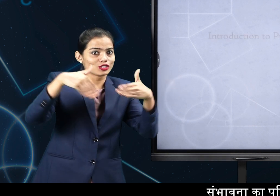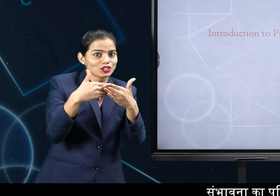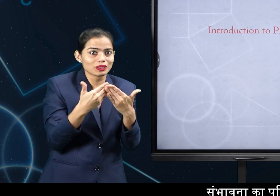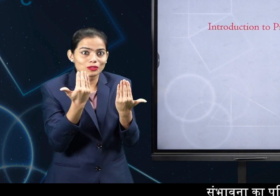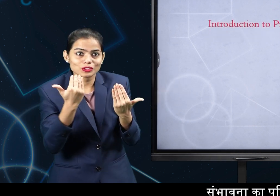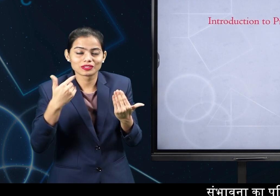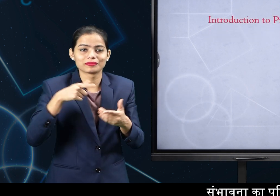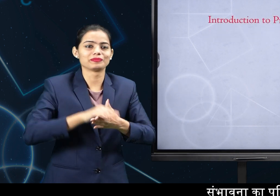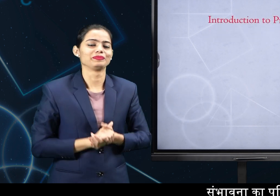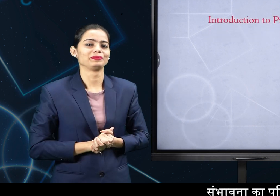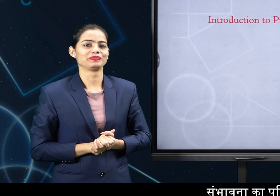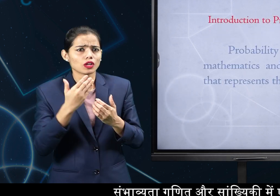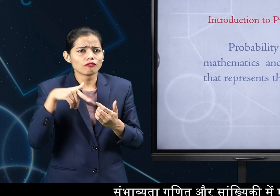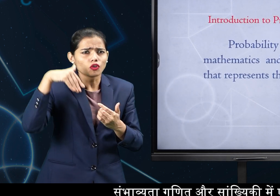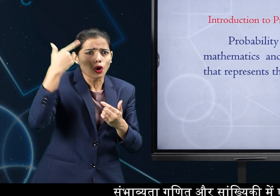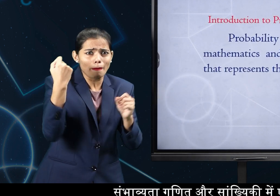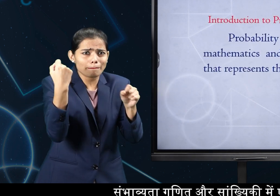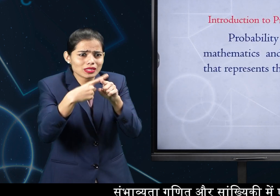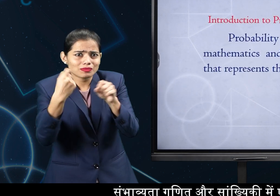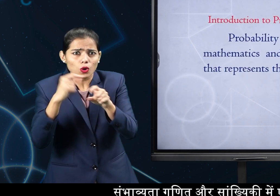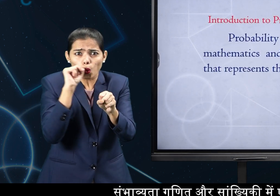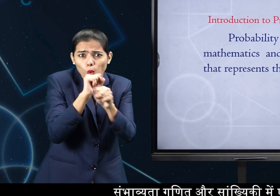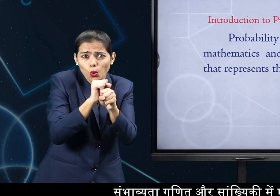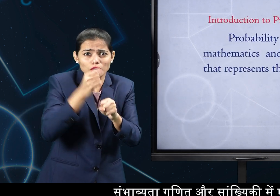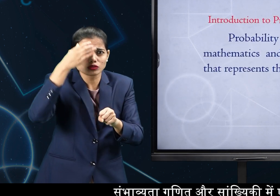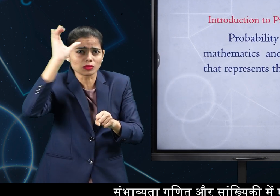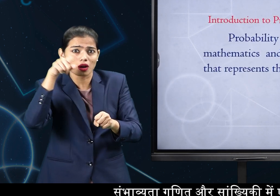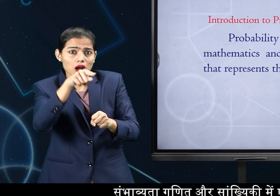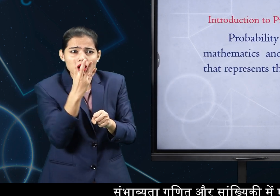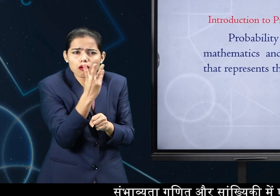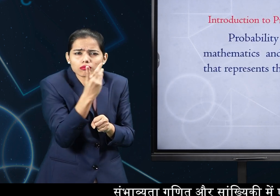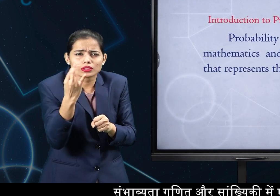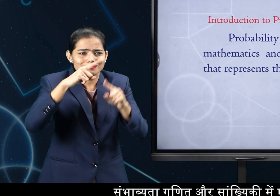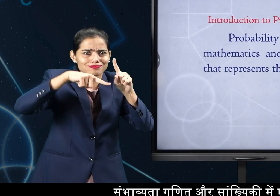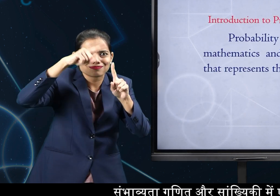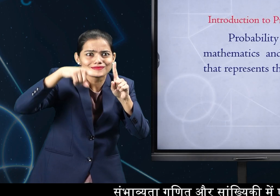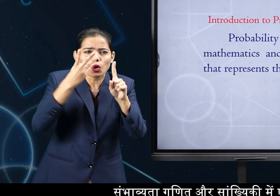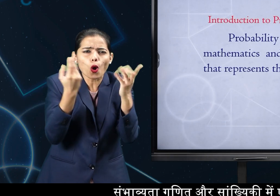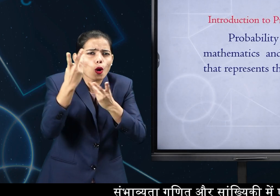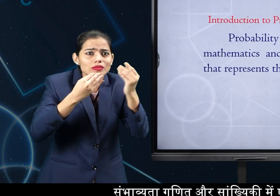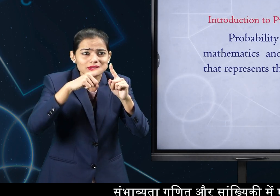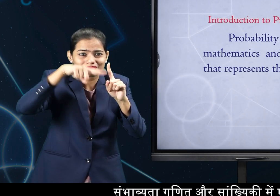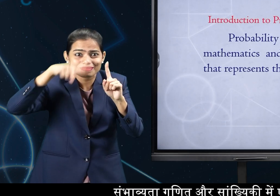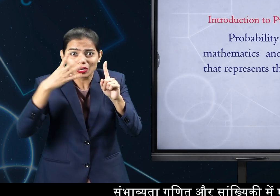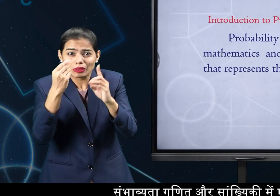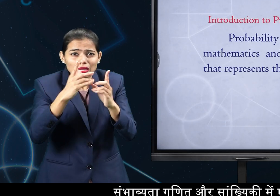संभावना का परिचय। संभाव्यता गणित और सांख्यिकी में एक मौलिक अवधारणा है।